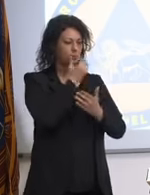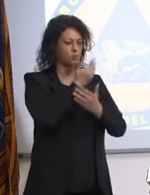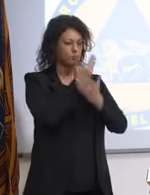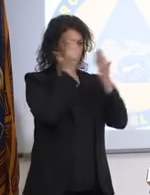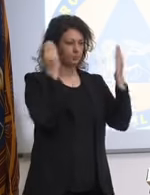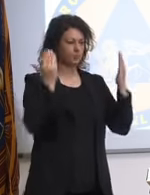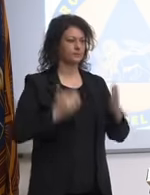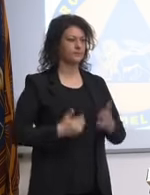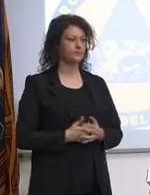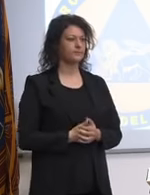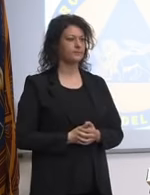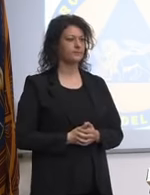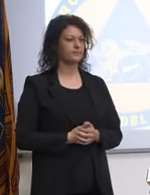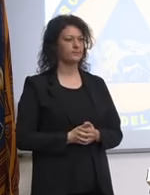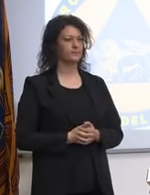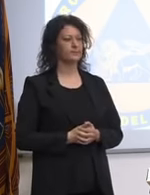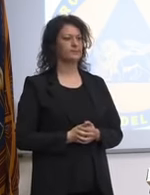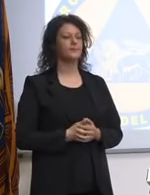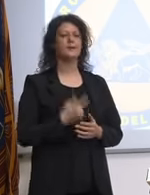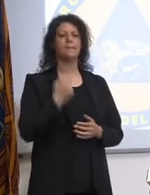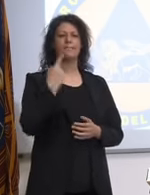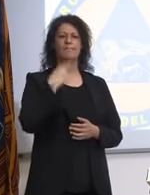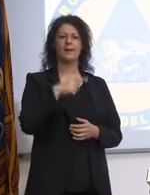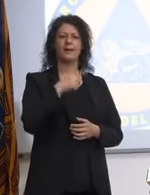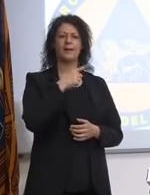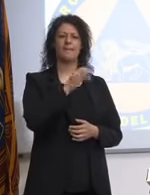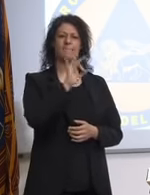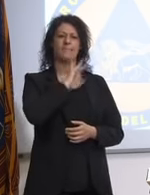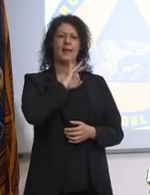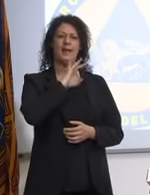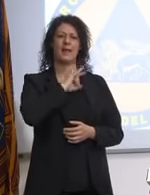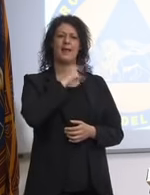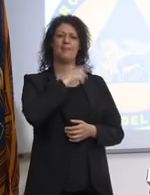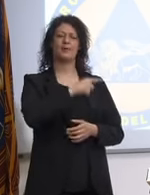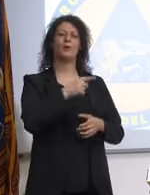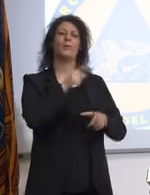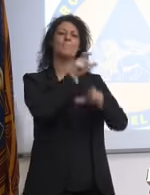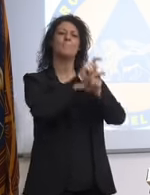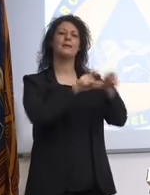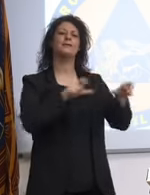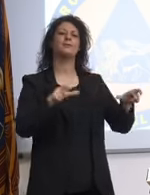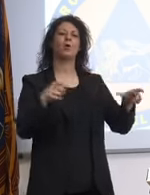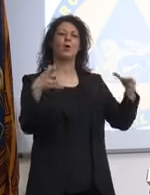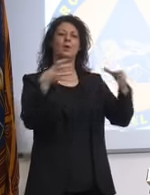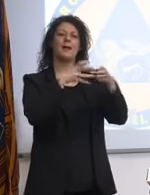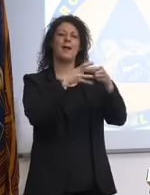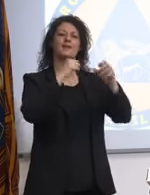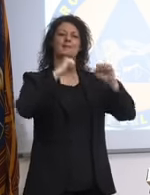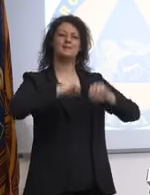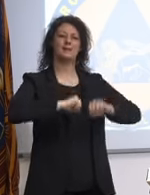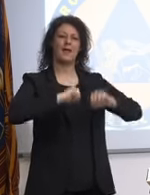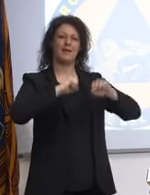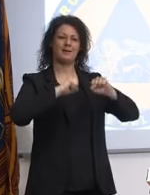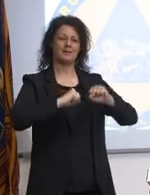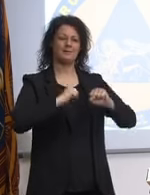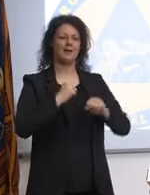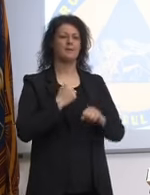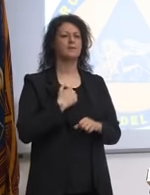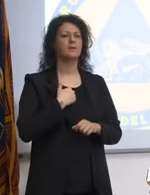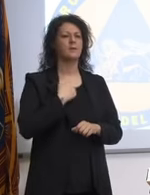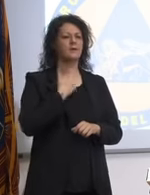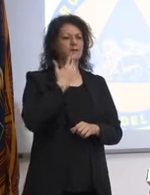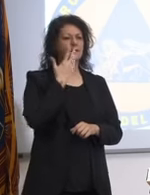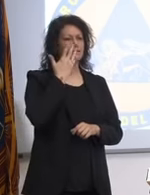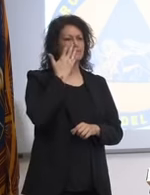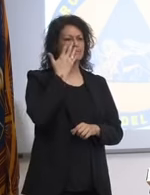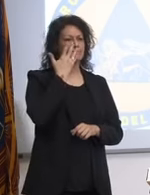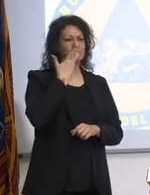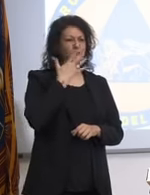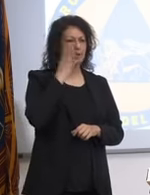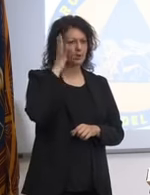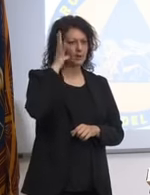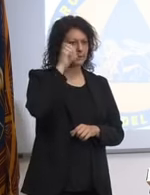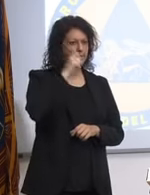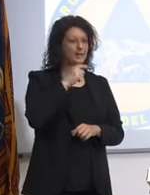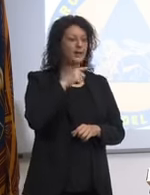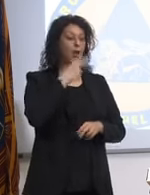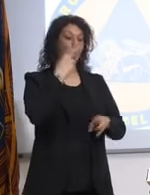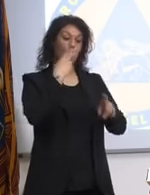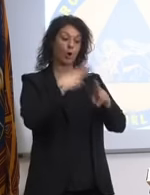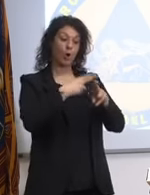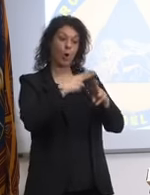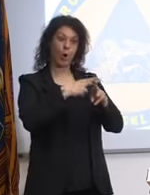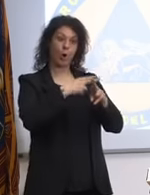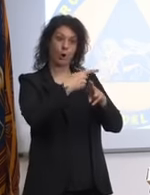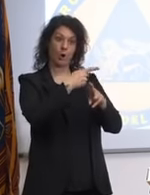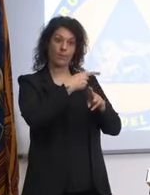quanto riguarda il premio al personale della sanità, io volevo capire se è stato raggiunto davvero un accordo. Io sì. Lo chiedo